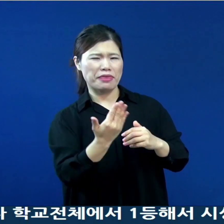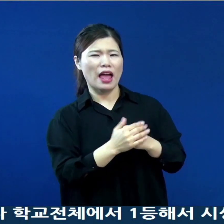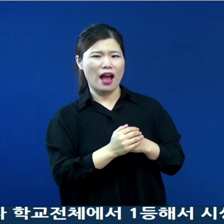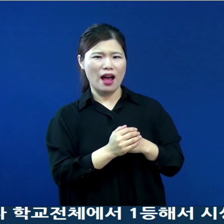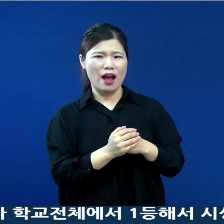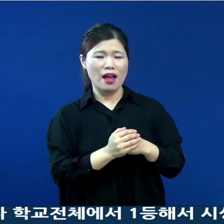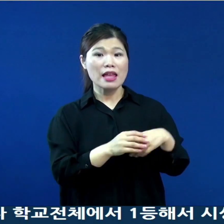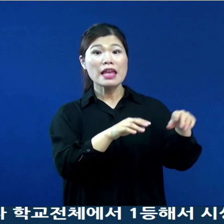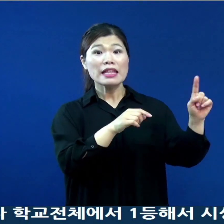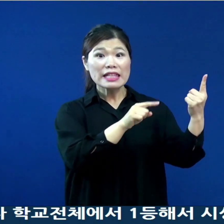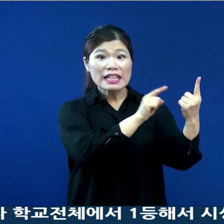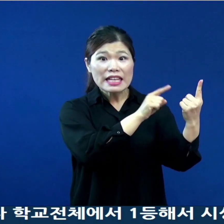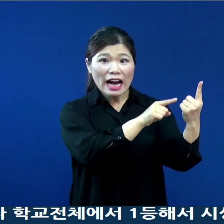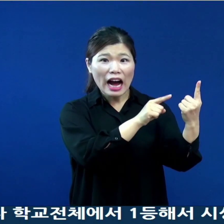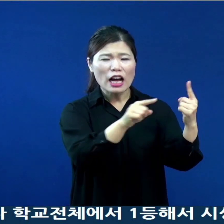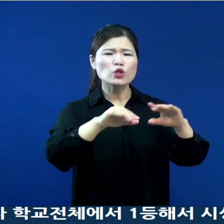사람들의